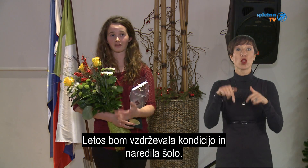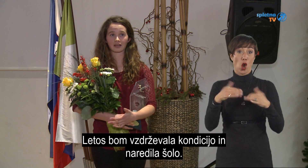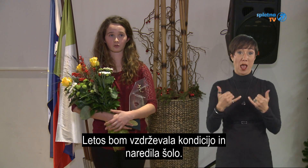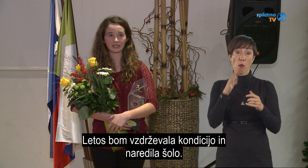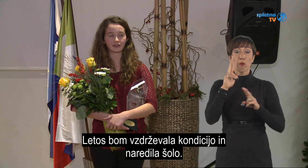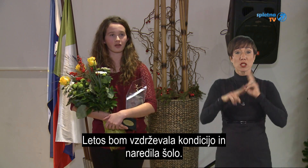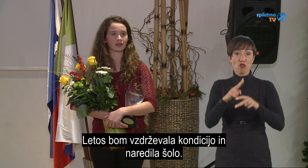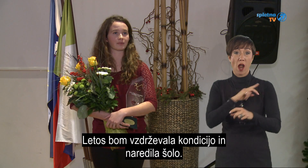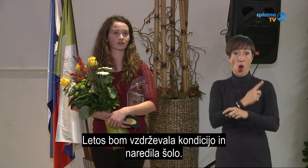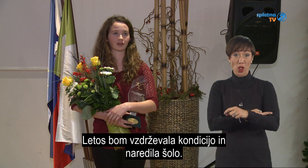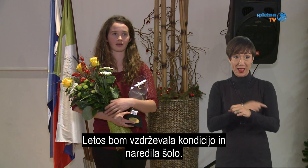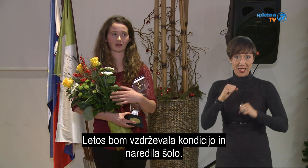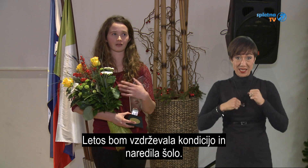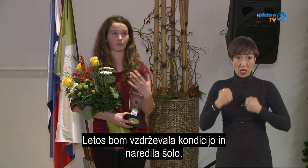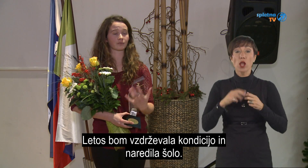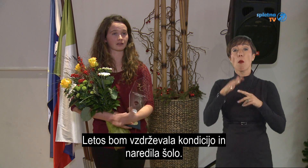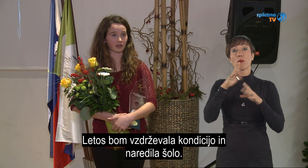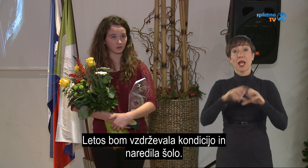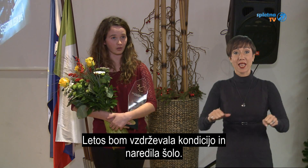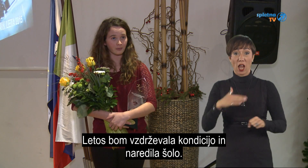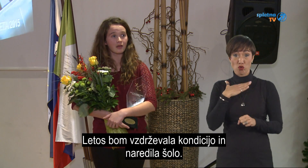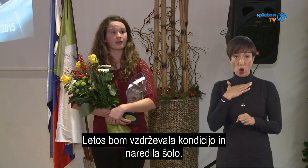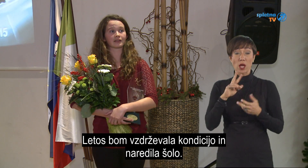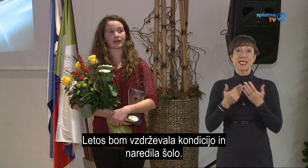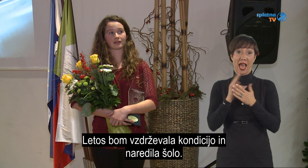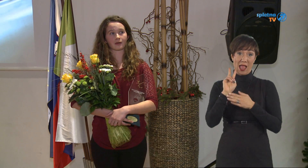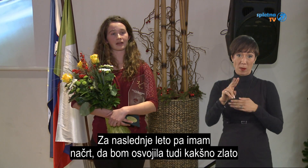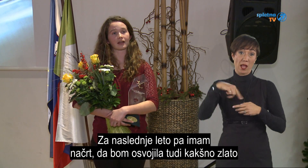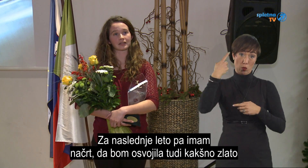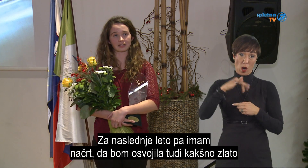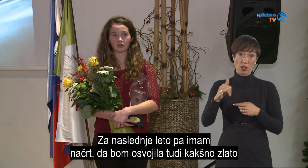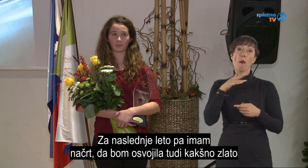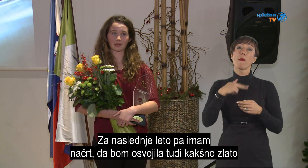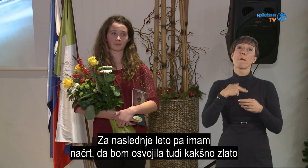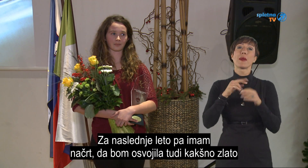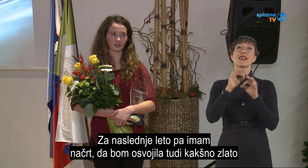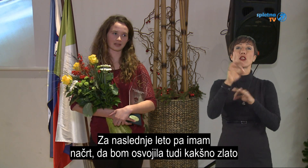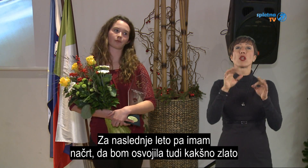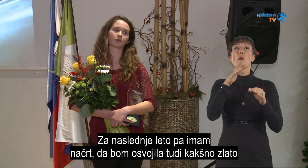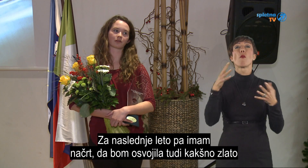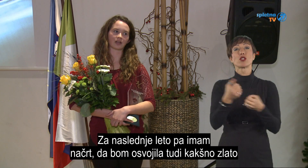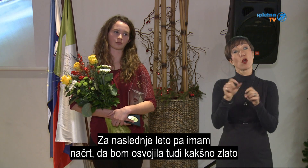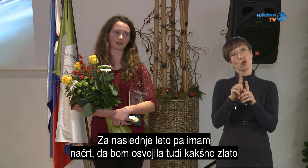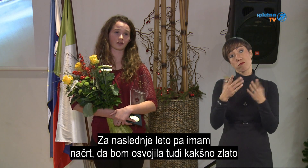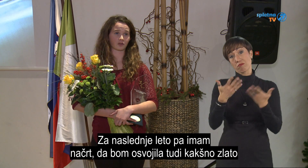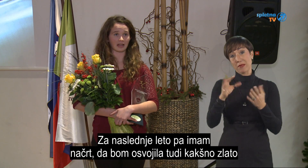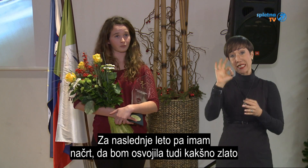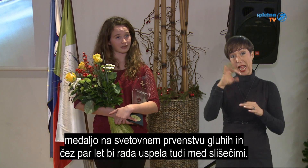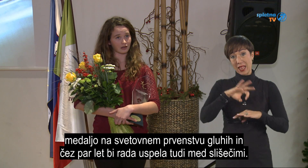vzdrževala kondicijo in da bom naredila šolo. Zdaj, za naprej, naslednje leto pa imam načrt, da bom osvojila tudi kakšno zlato medaljo